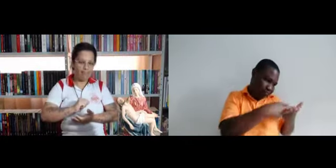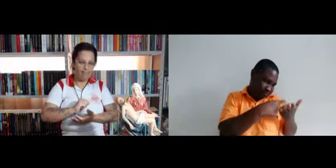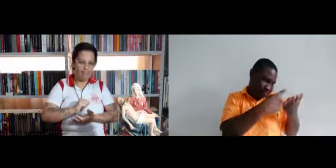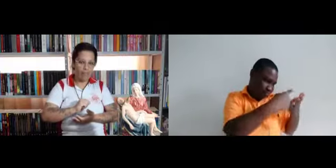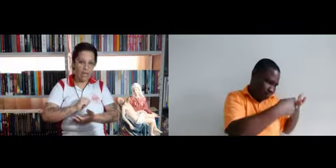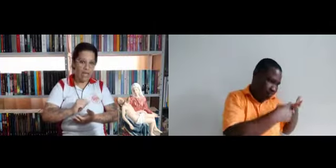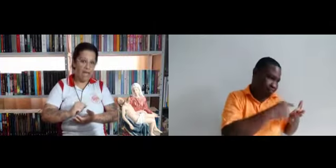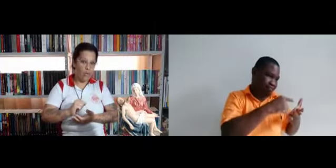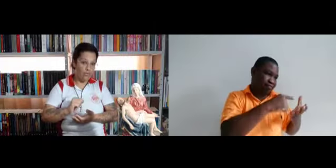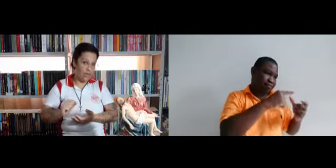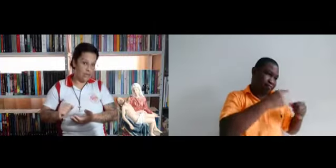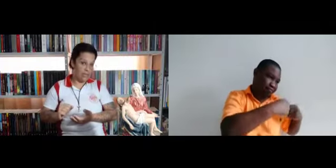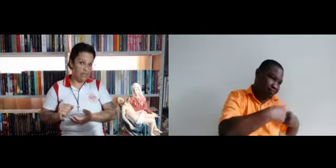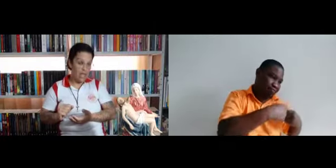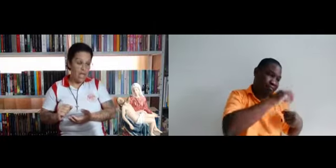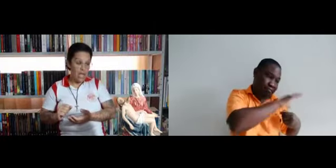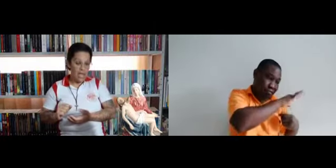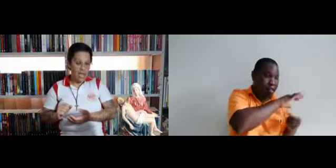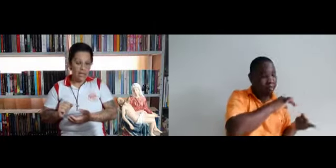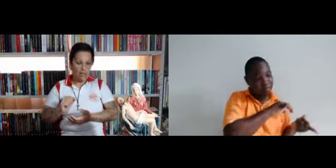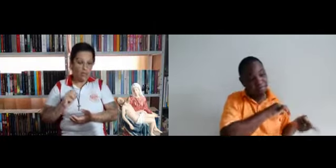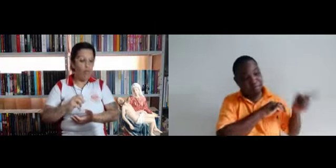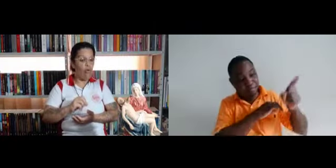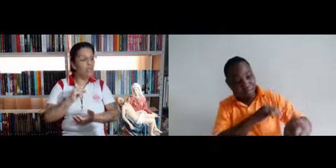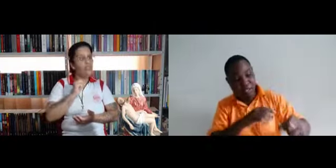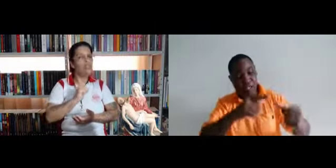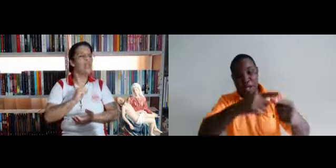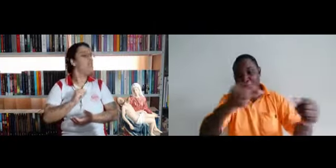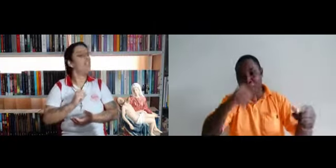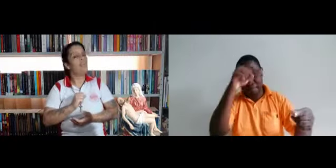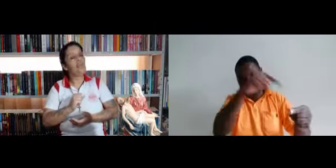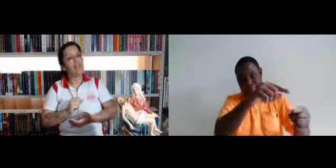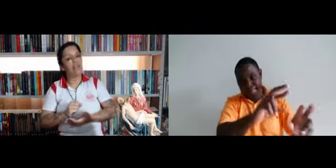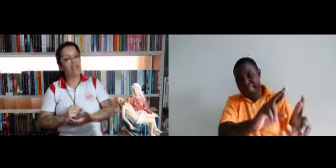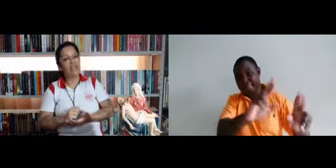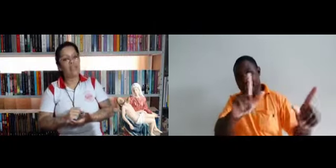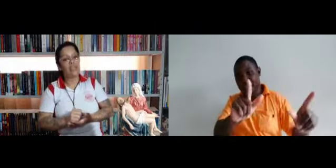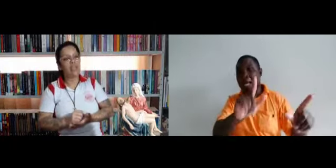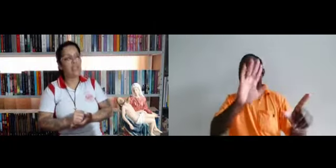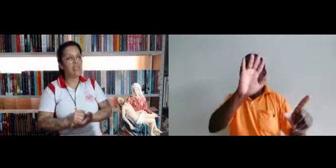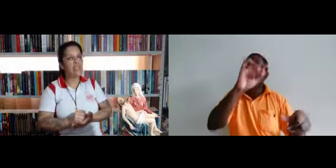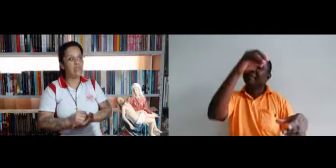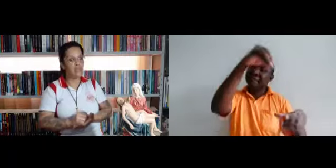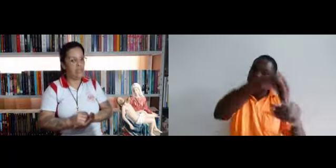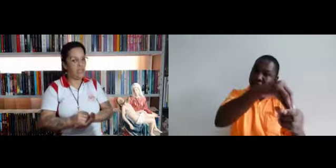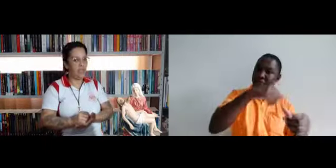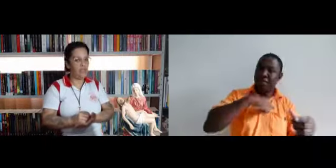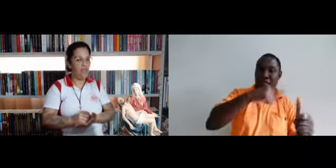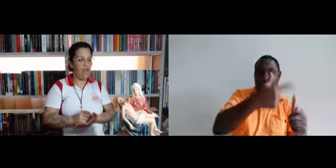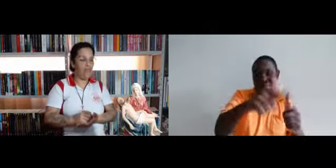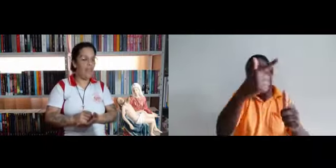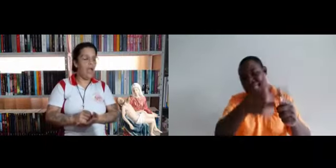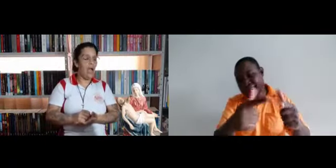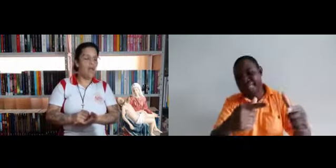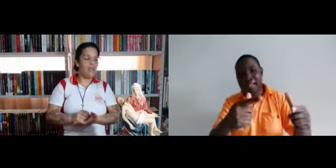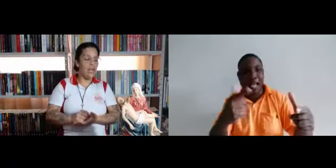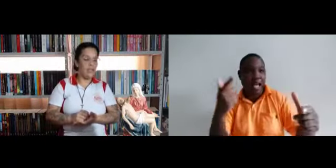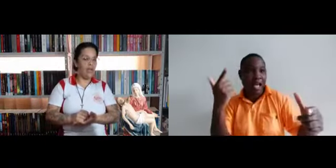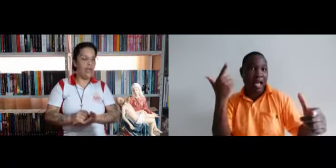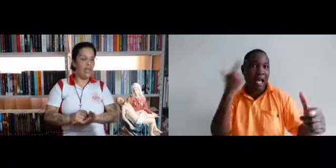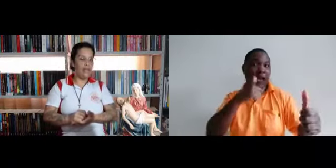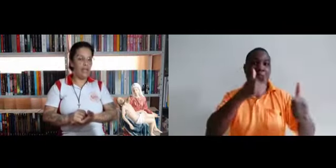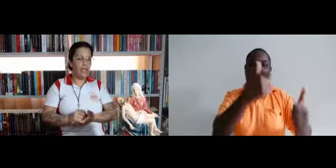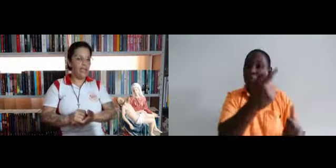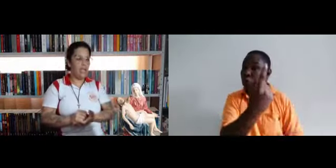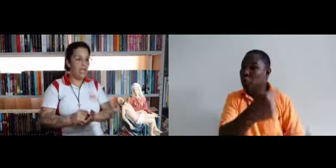guerra com a França. Ele estava de olho em 2 regiões na França, riquíssimas em minério de ferro, Alsácia